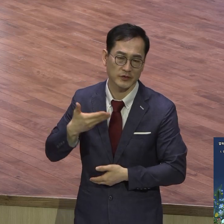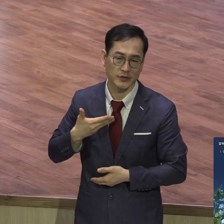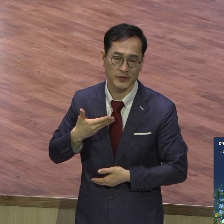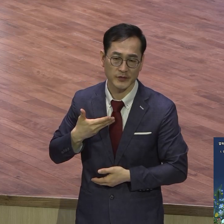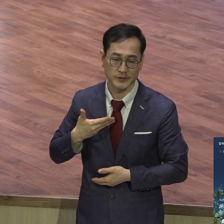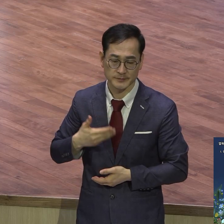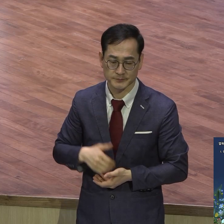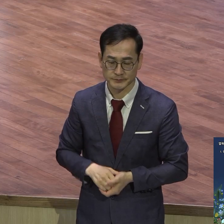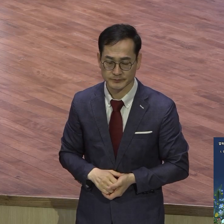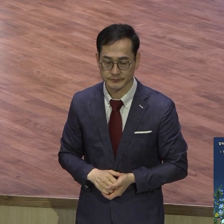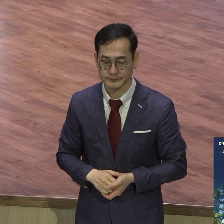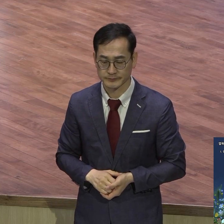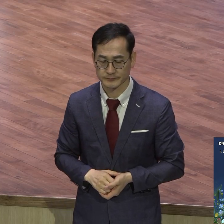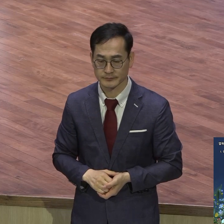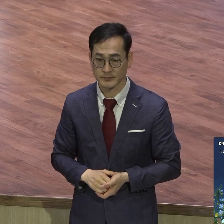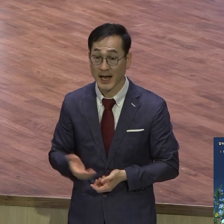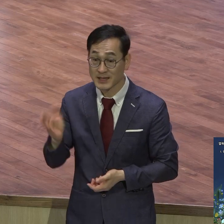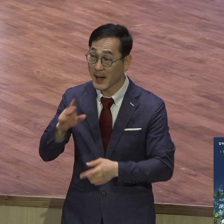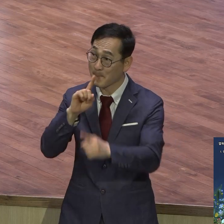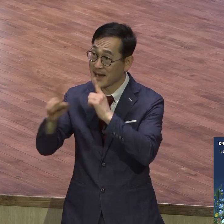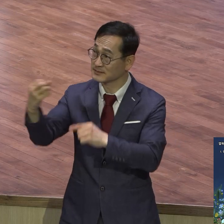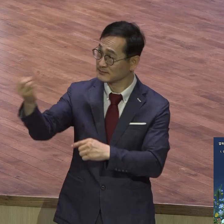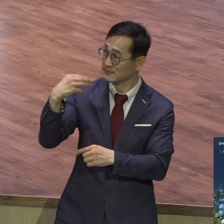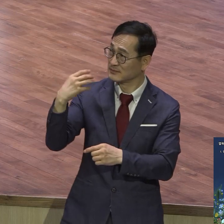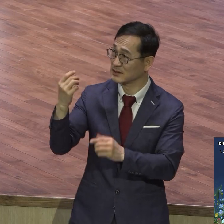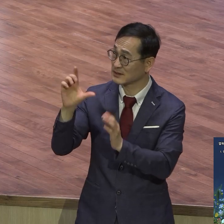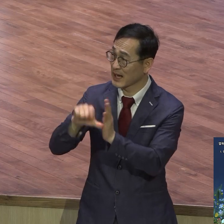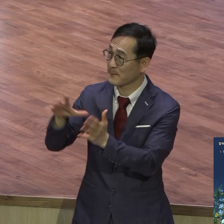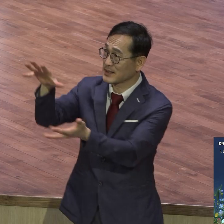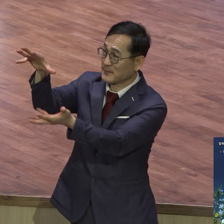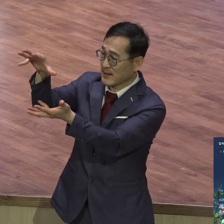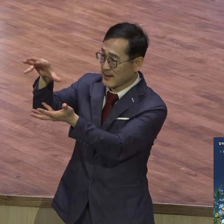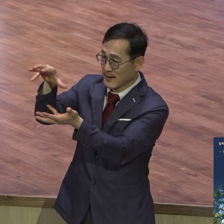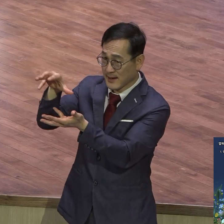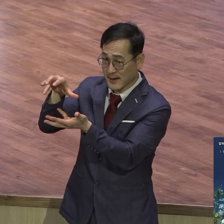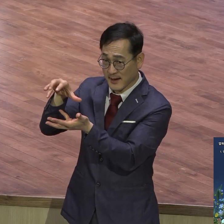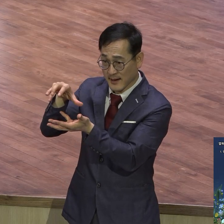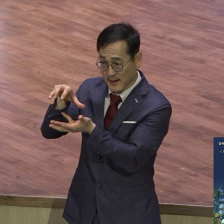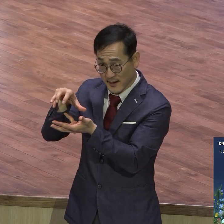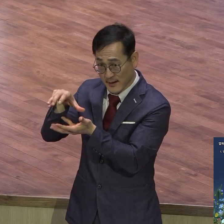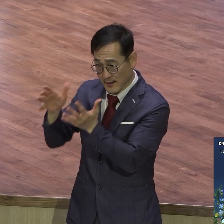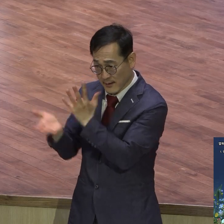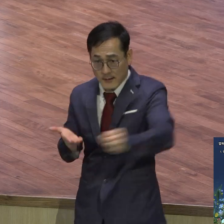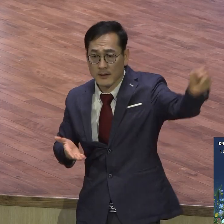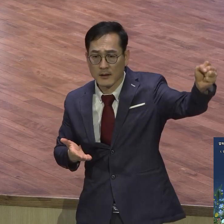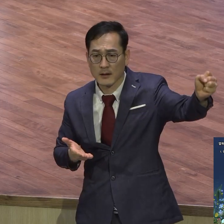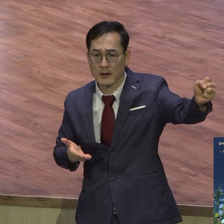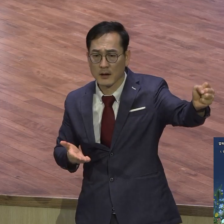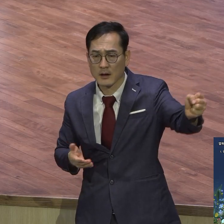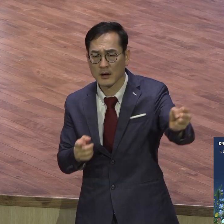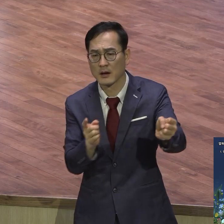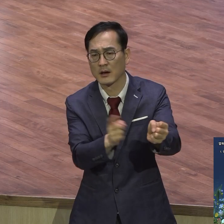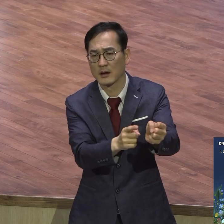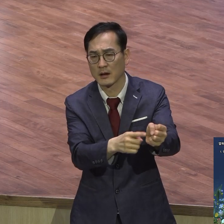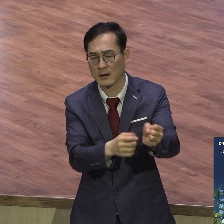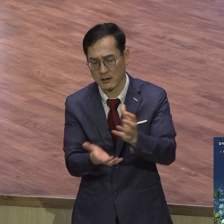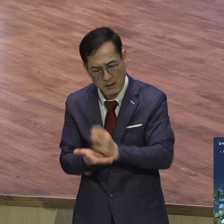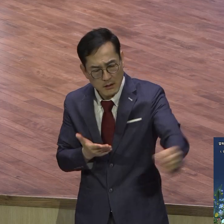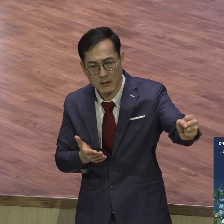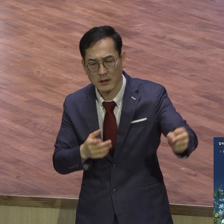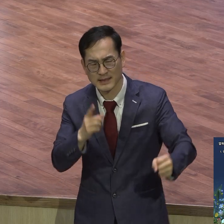말씀이 떨어지기가 무섭게 이 말씀을 채워가는 나쁜 세력